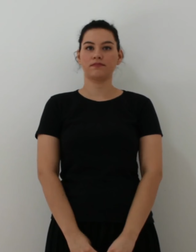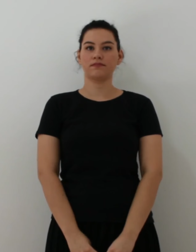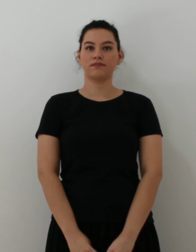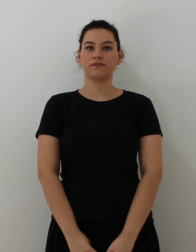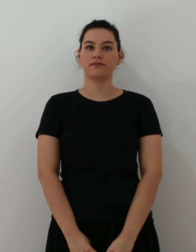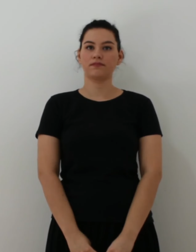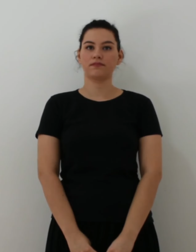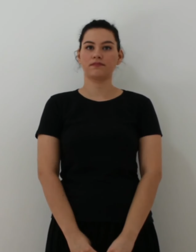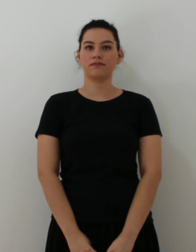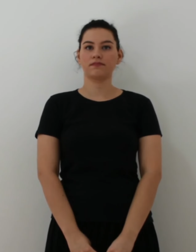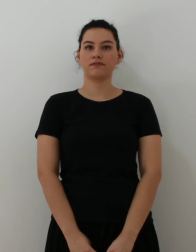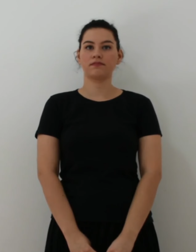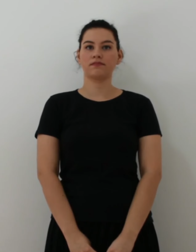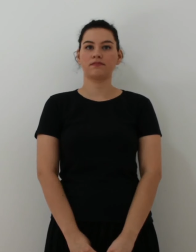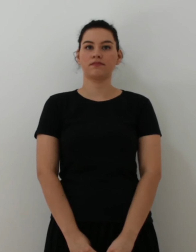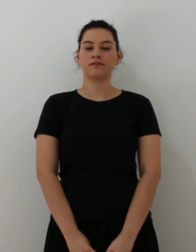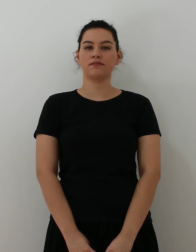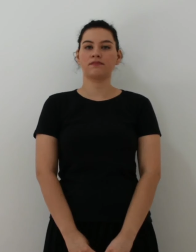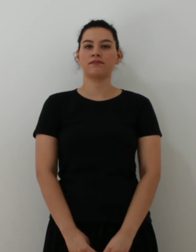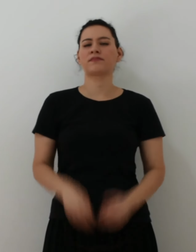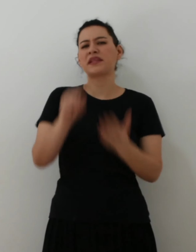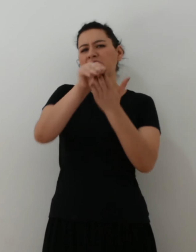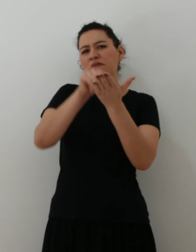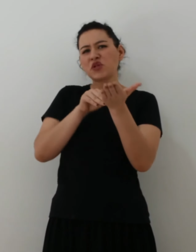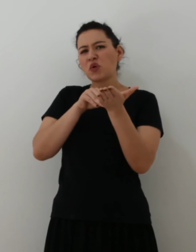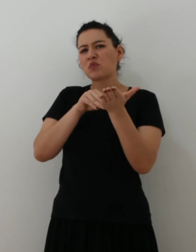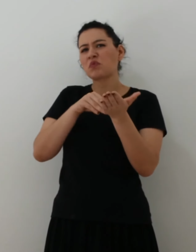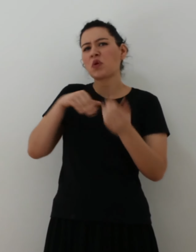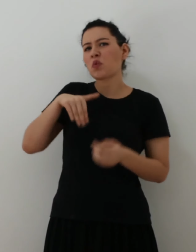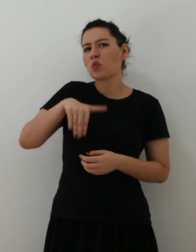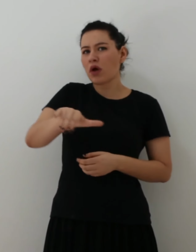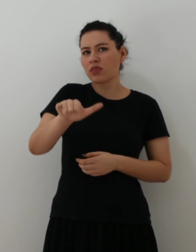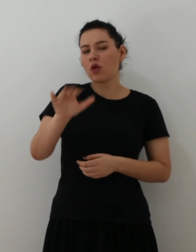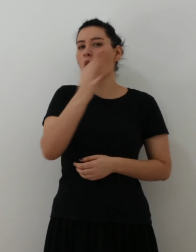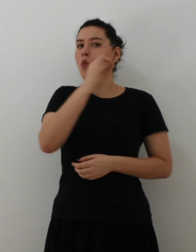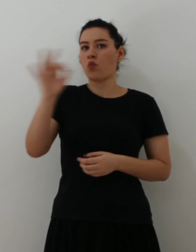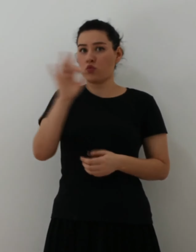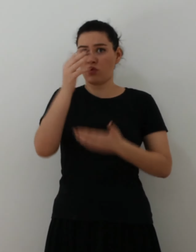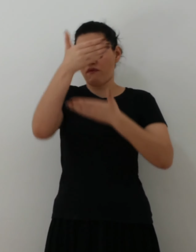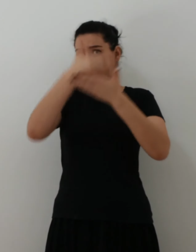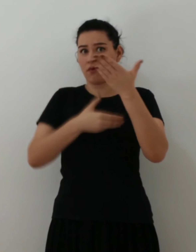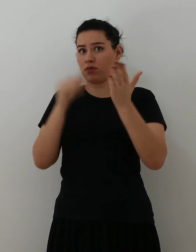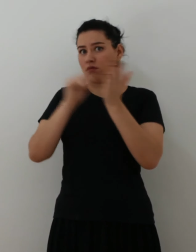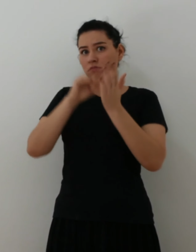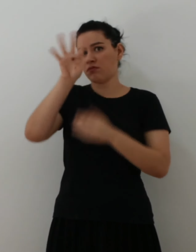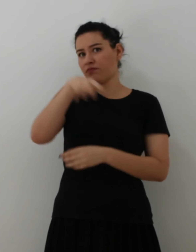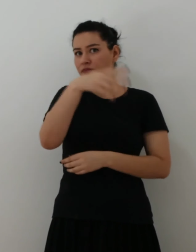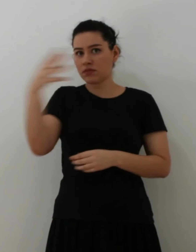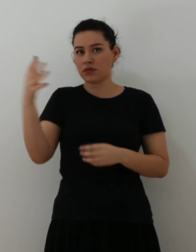.y Las inscripciones se realizarán únicamente vía formulario online según la modalidad elegida.